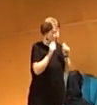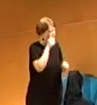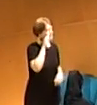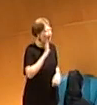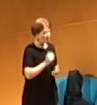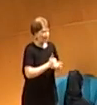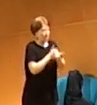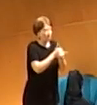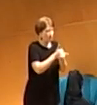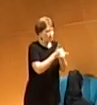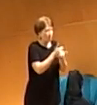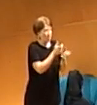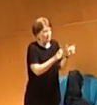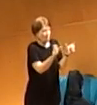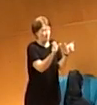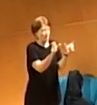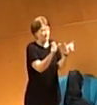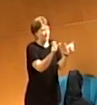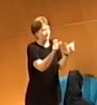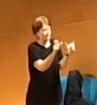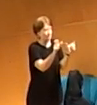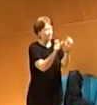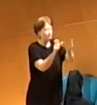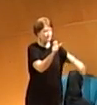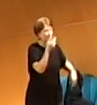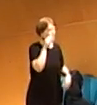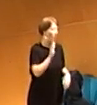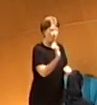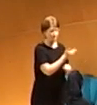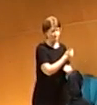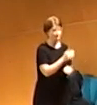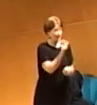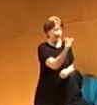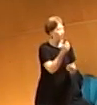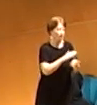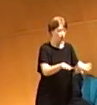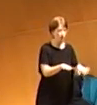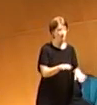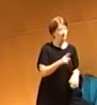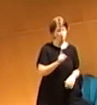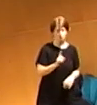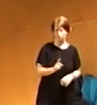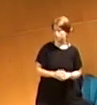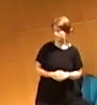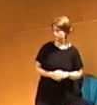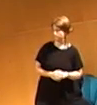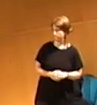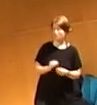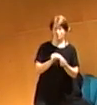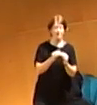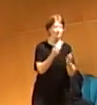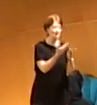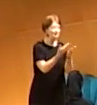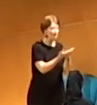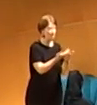faut pas que votre petite fille aidante, elle devienne que aidante. » Elle est, voyez, c'est ça le problème quand on nous assigne à